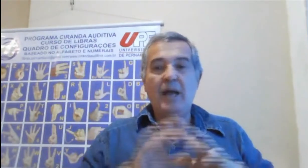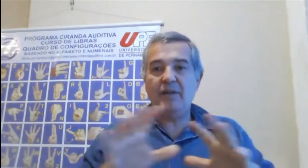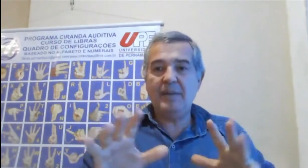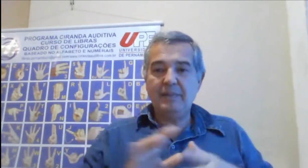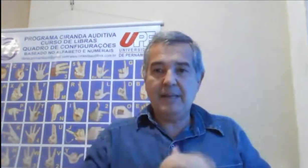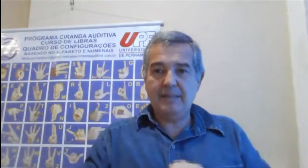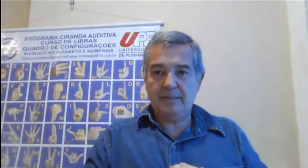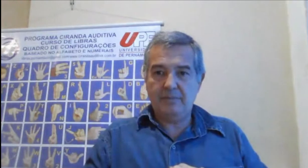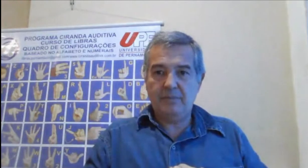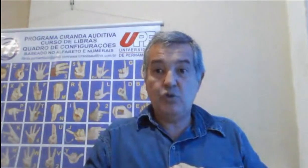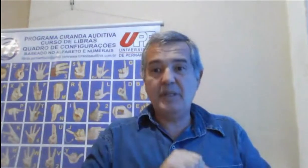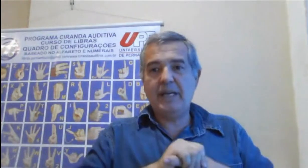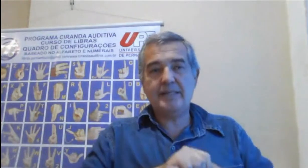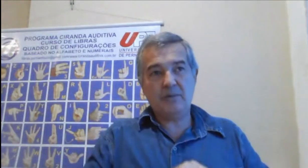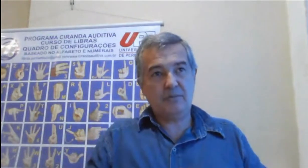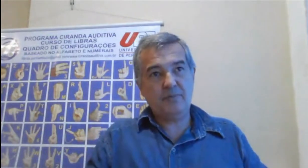Aula de matemática. Subtração.